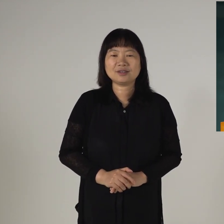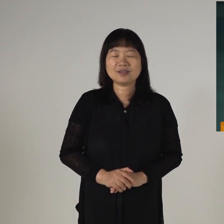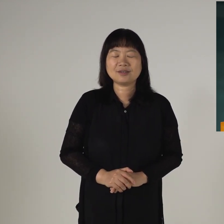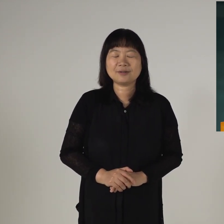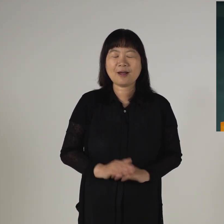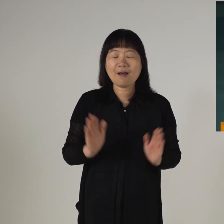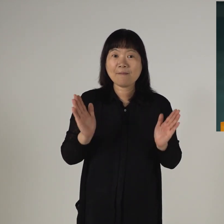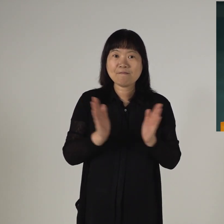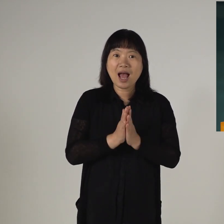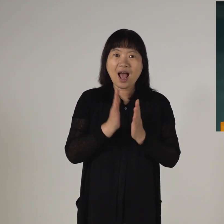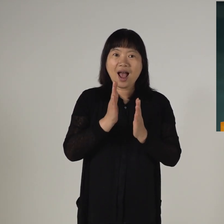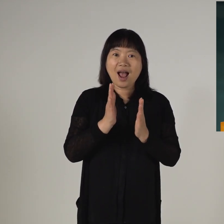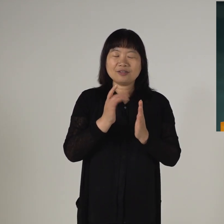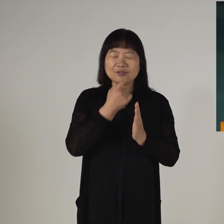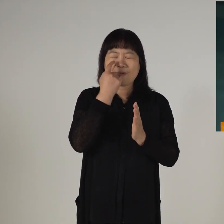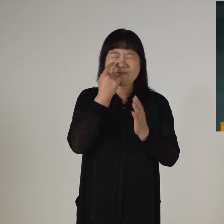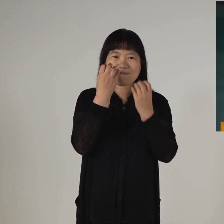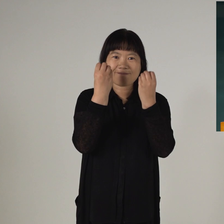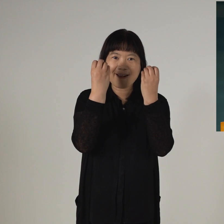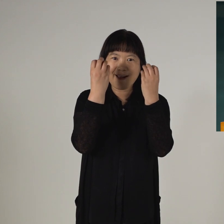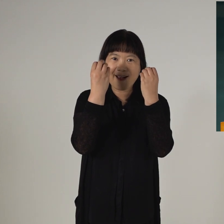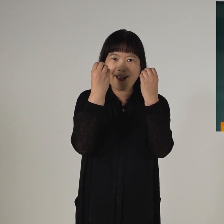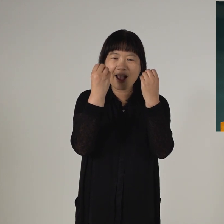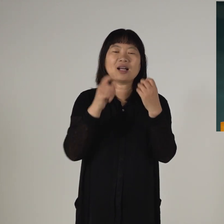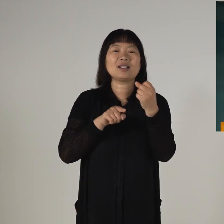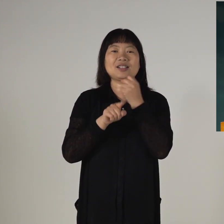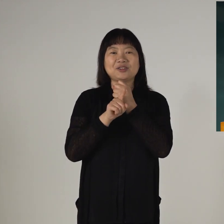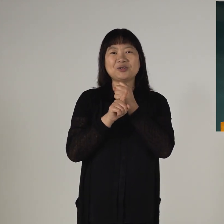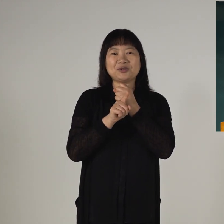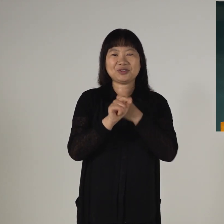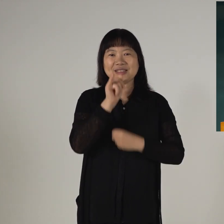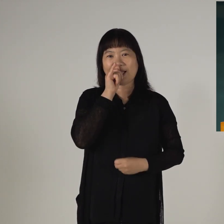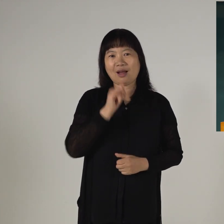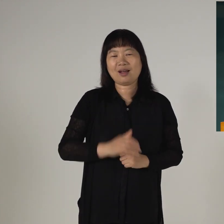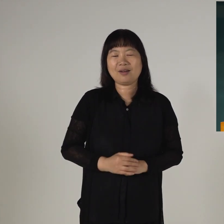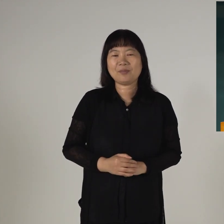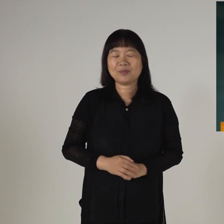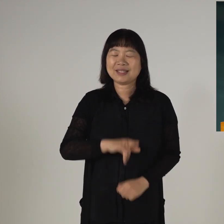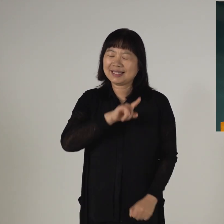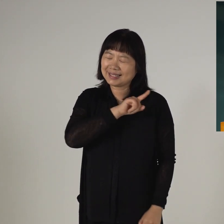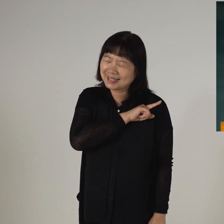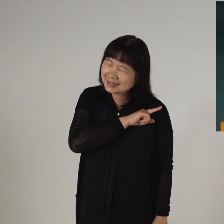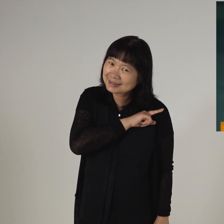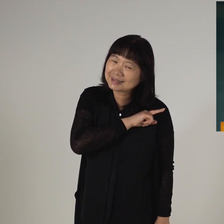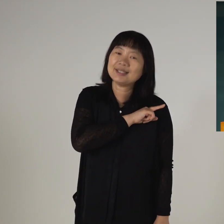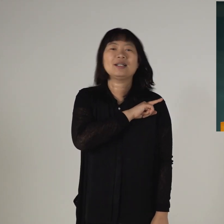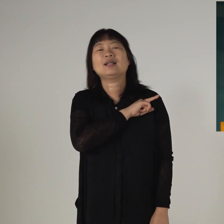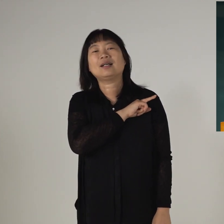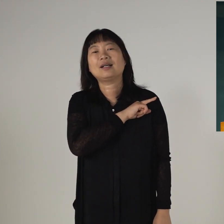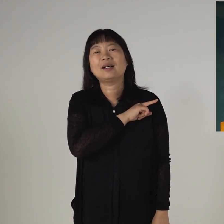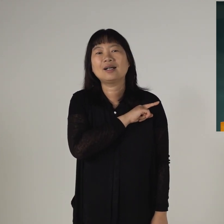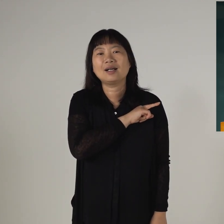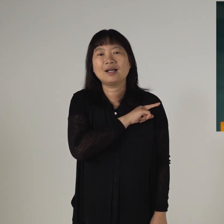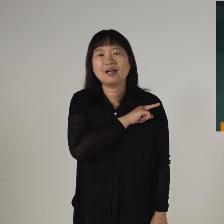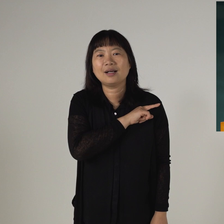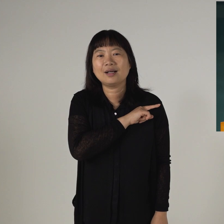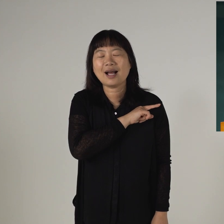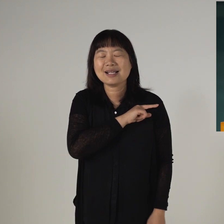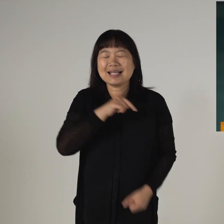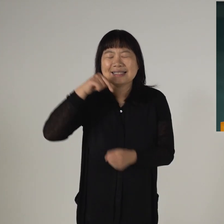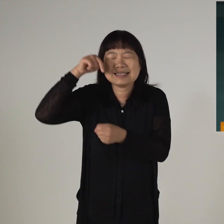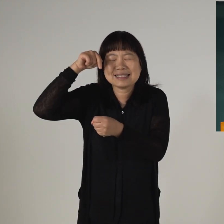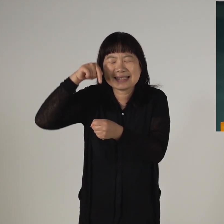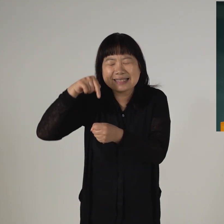윤이 나고 눈에 띄도록 빛이 나는 이유가 뭐냐면 가장 저 심해